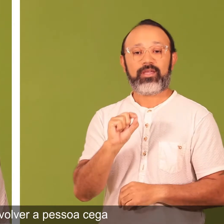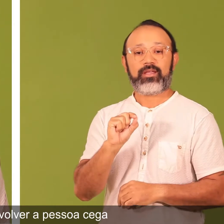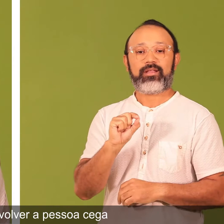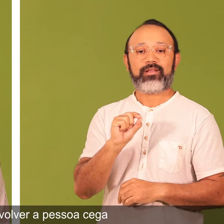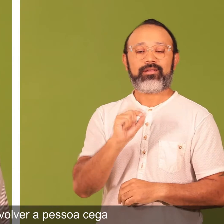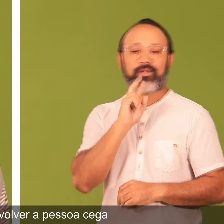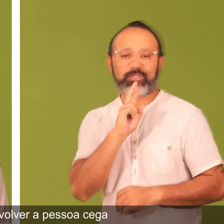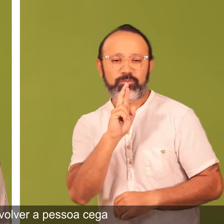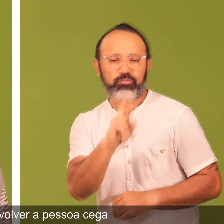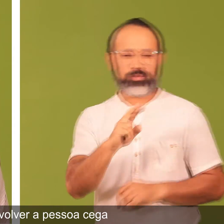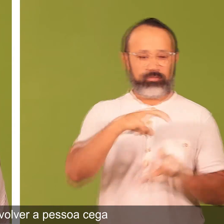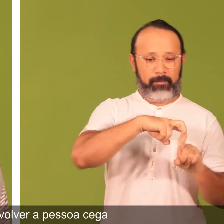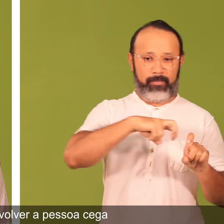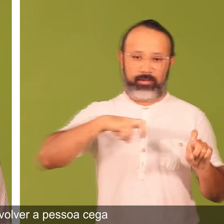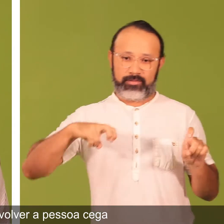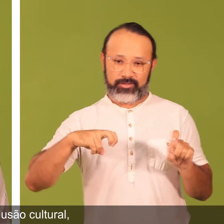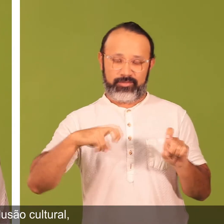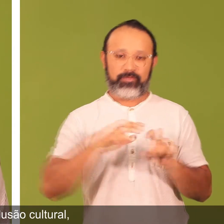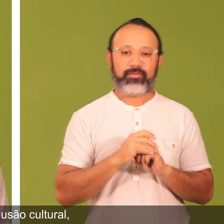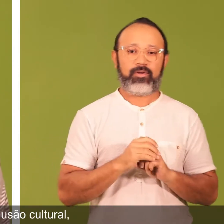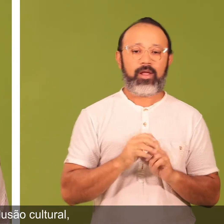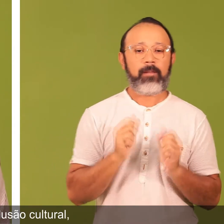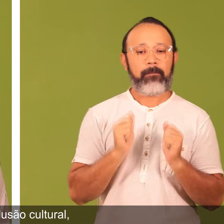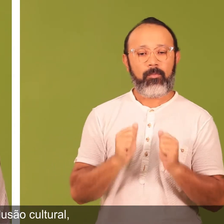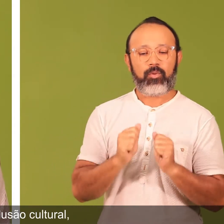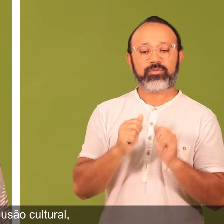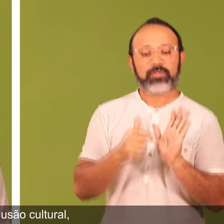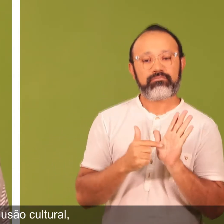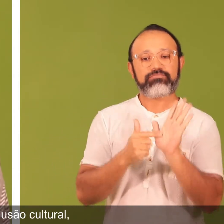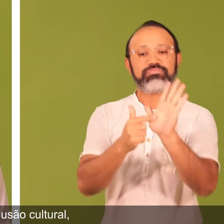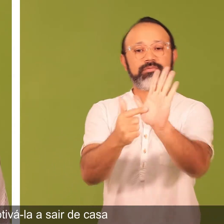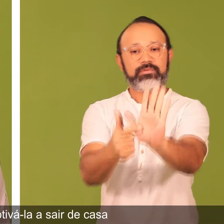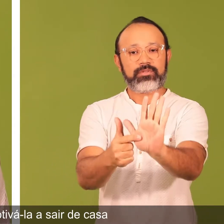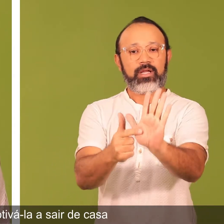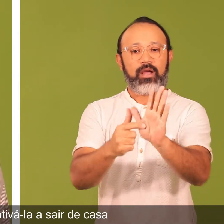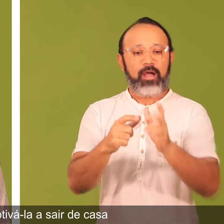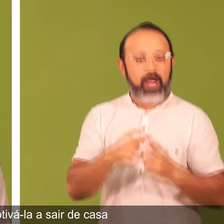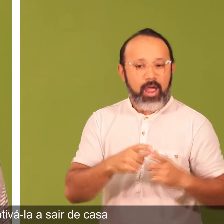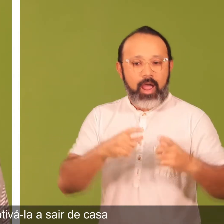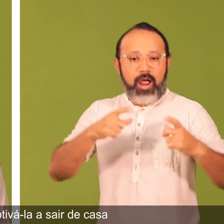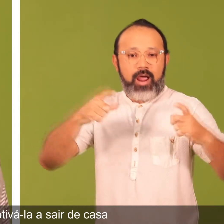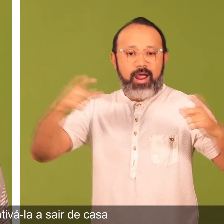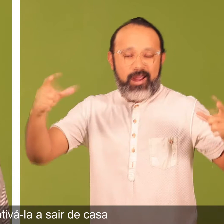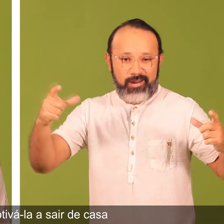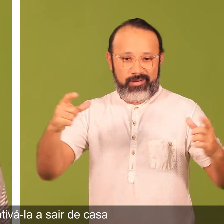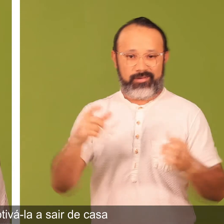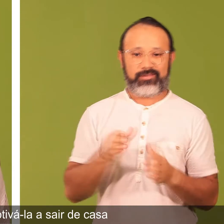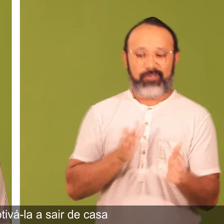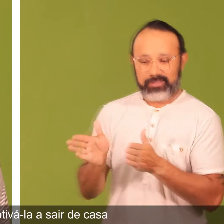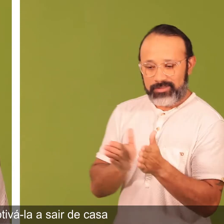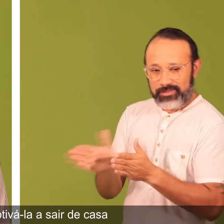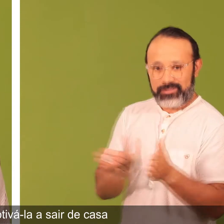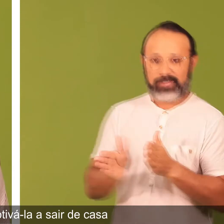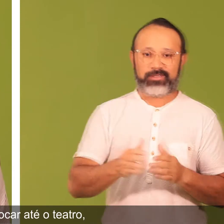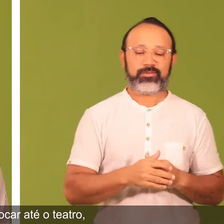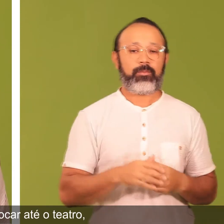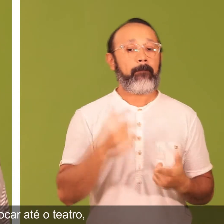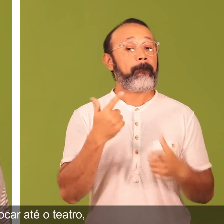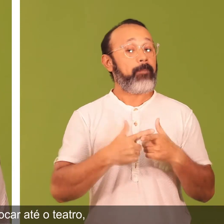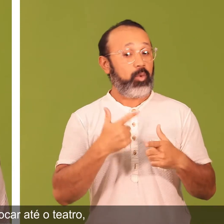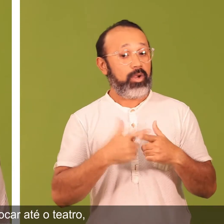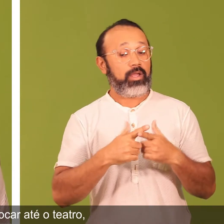né que possa envolver a pessoa cega na inclusão cultural é que possa motivá-lo a sair de casa